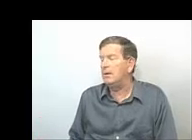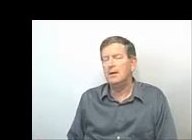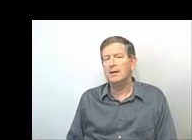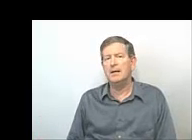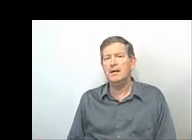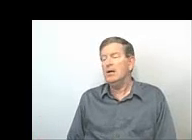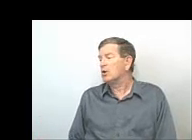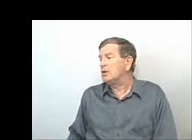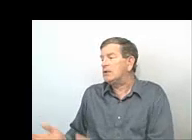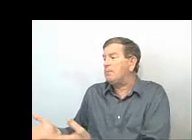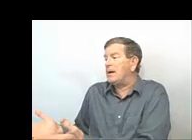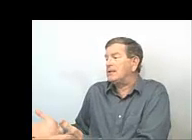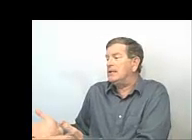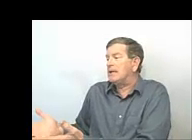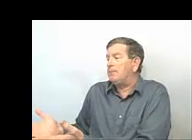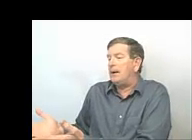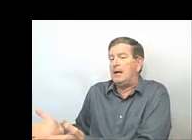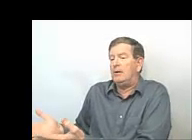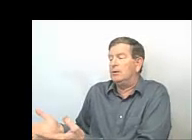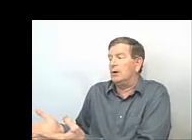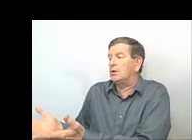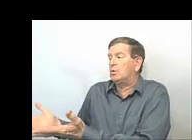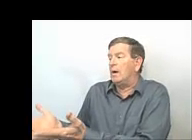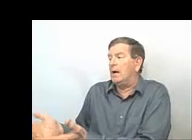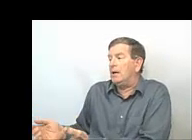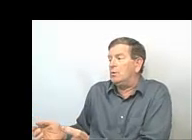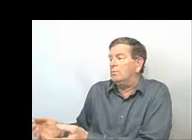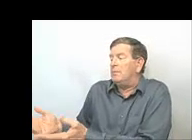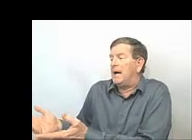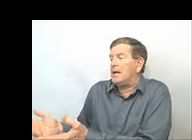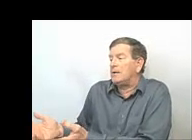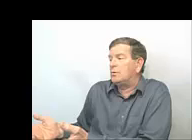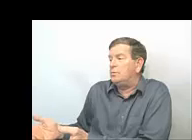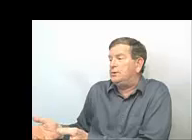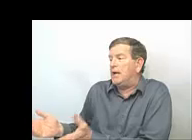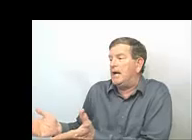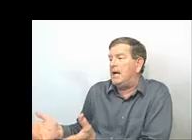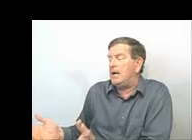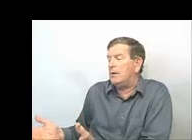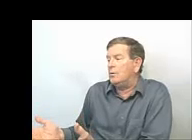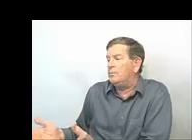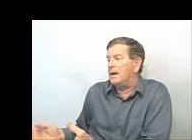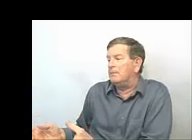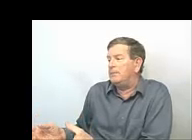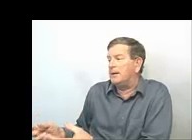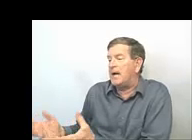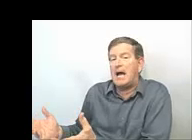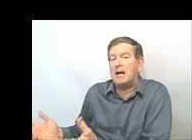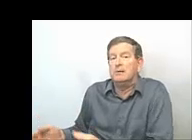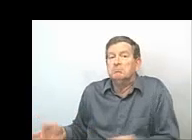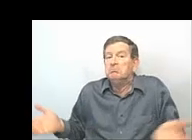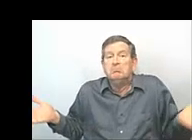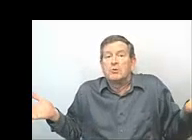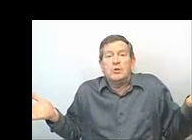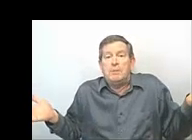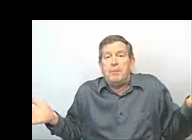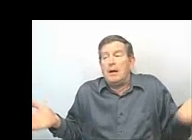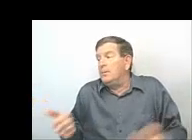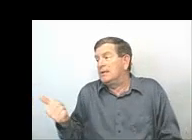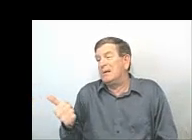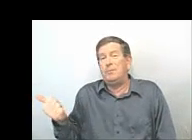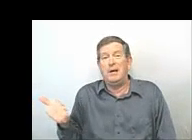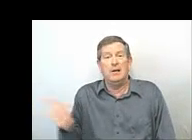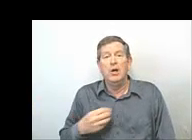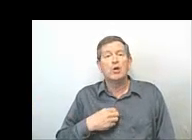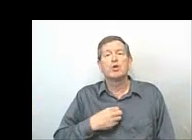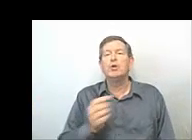cet homme. Hein? Je ne sais pas s'il s'appelle Antoine, ou Marc, ou Pierre, ou Bernard. Je ne